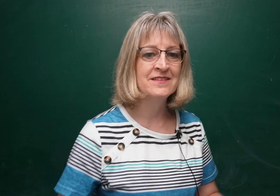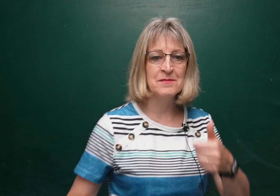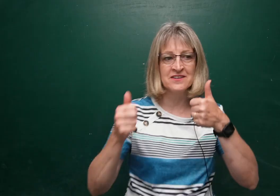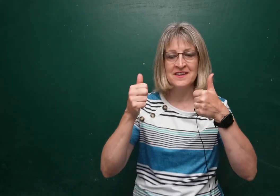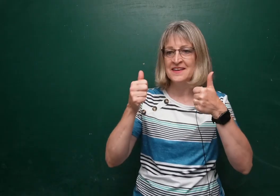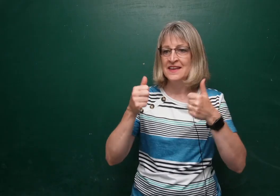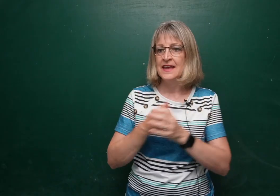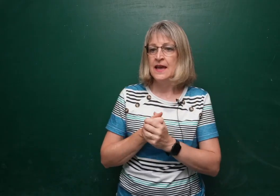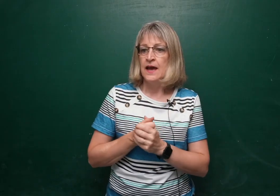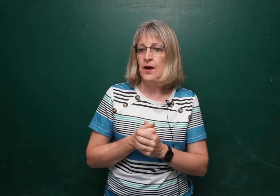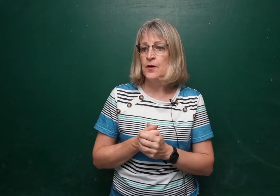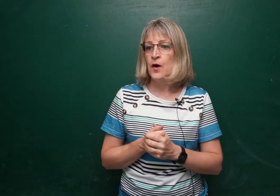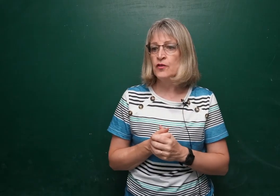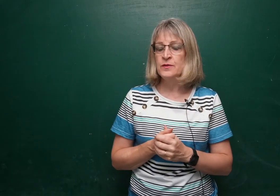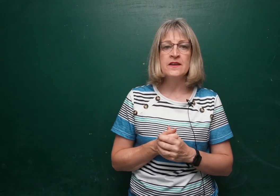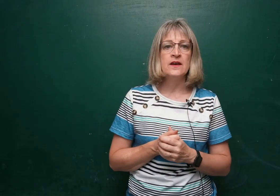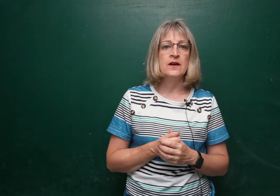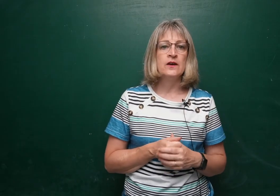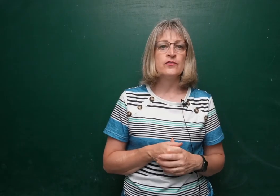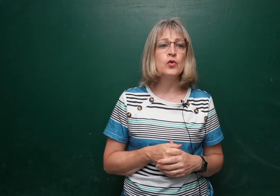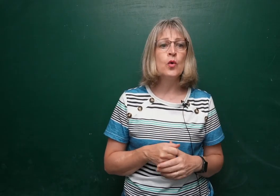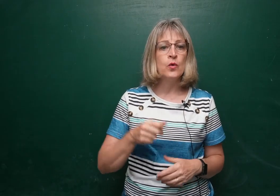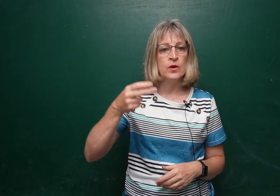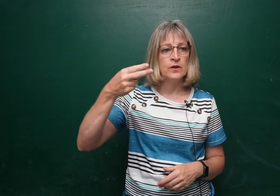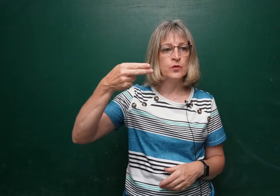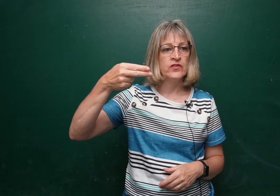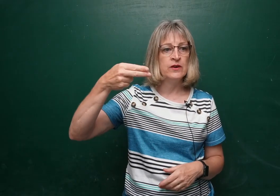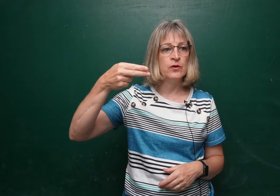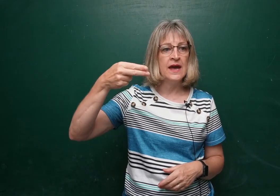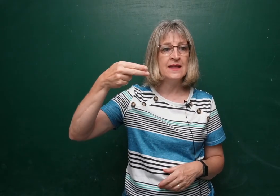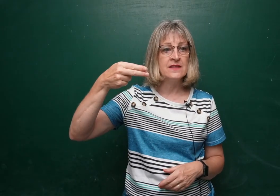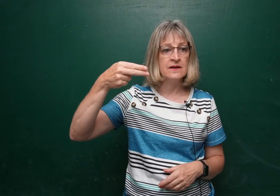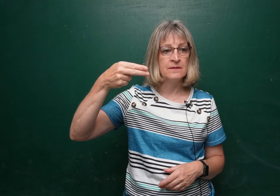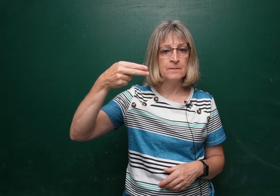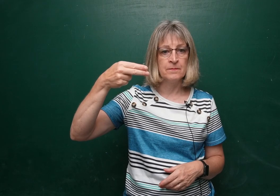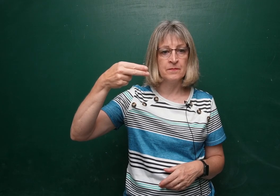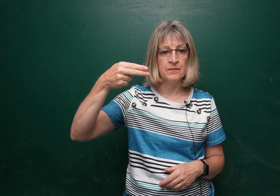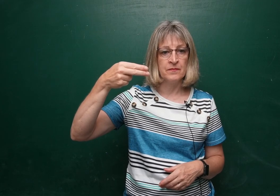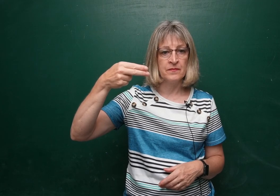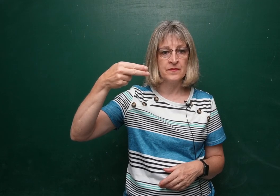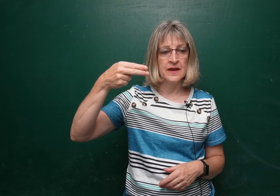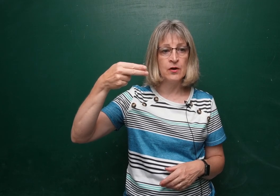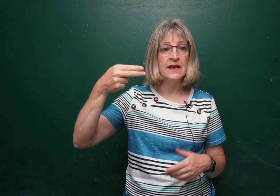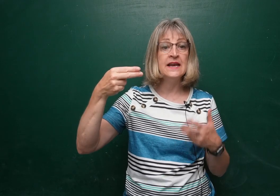marche. Ensuite, son nom. Donc, c'est le N. D'accord? Et là,